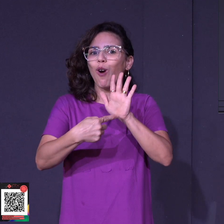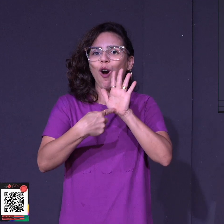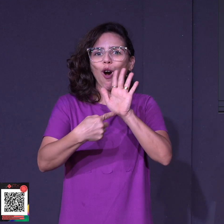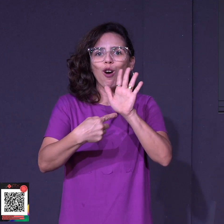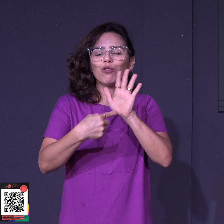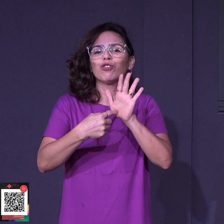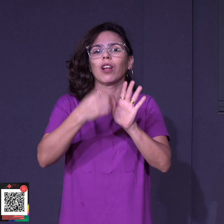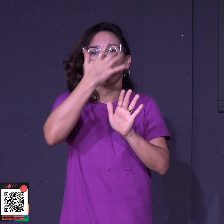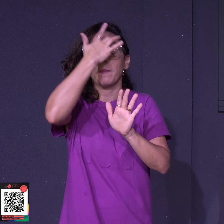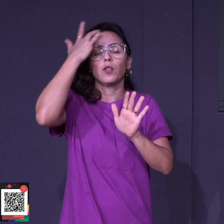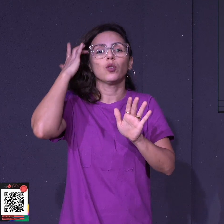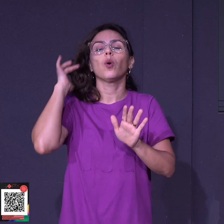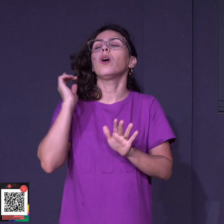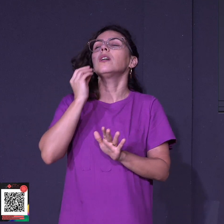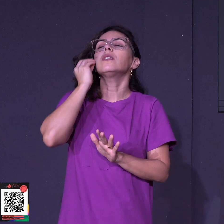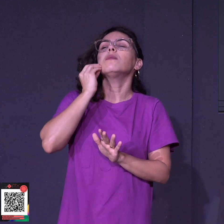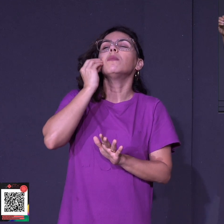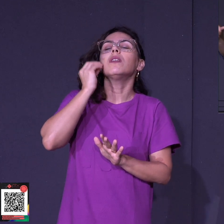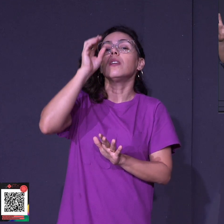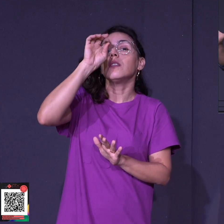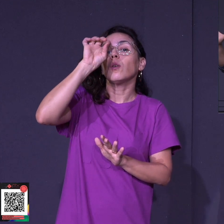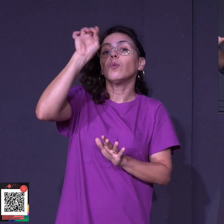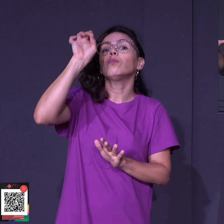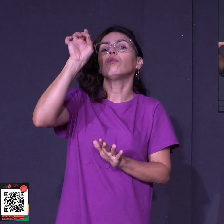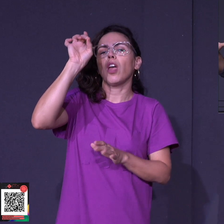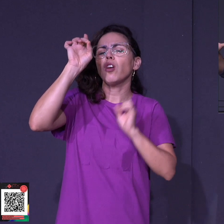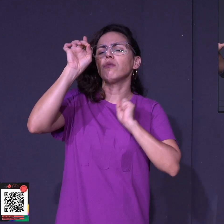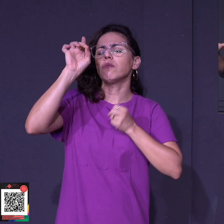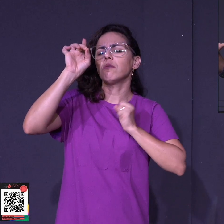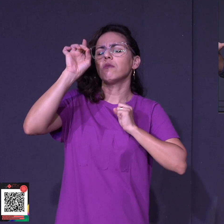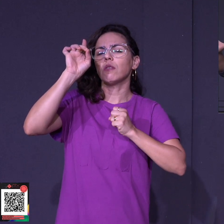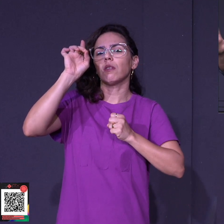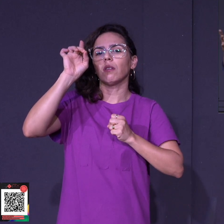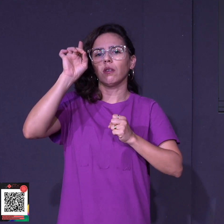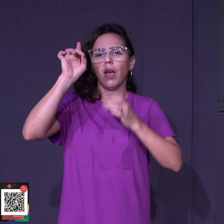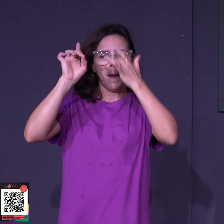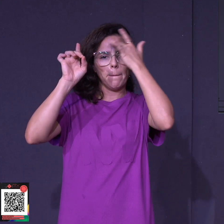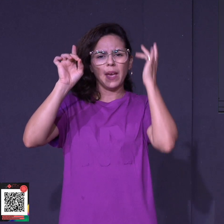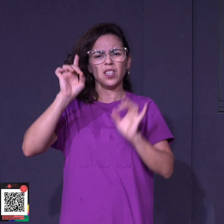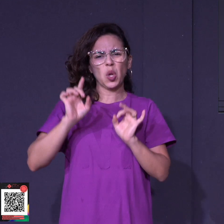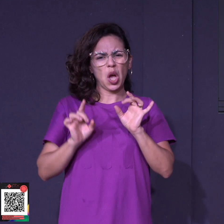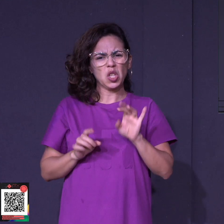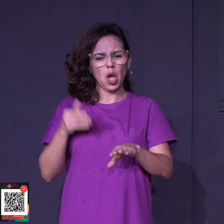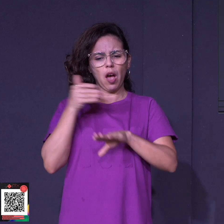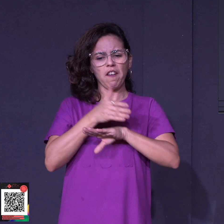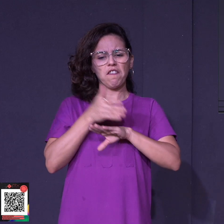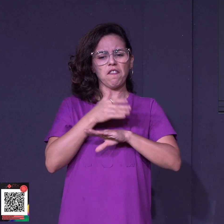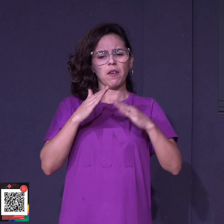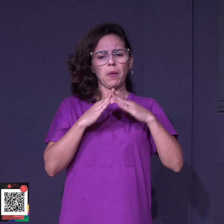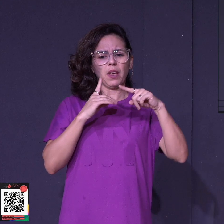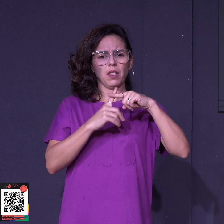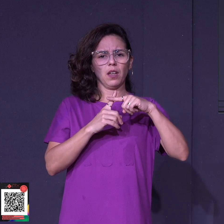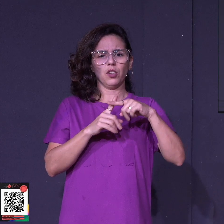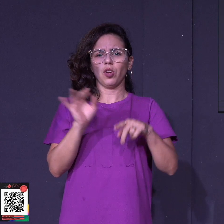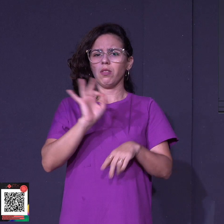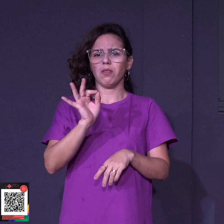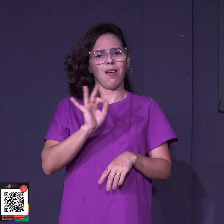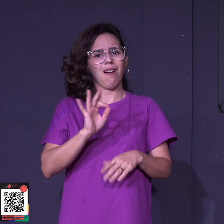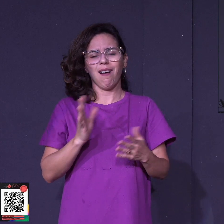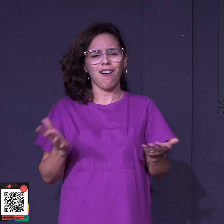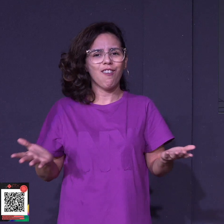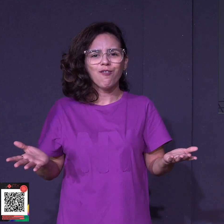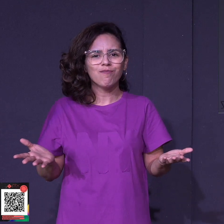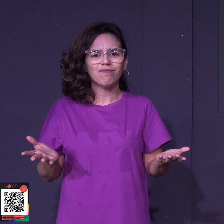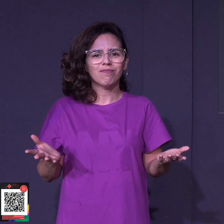Isso é a prova dos 9 que alguém não frequenta apenas uma igreja. Isso é a prova dos 9 que ele não tem apenas um